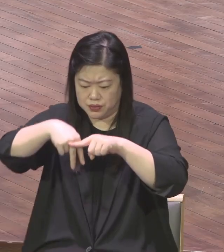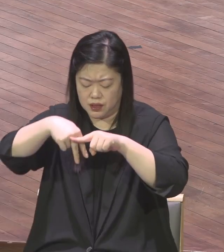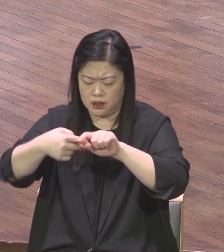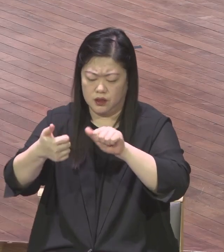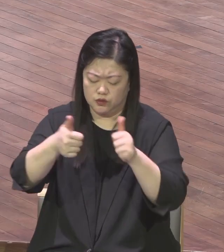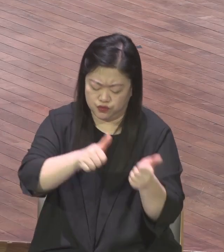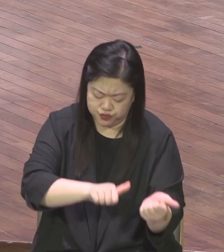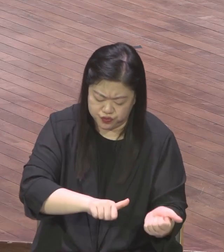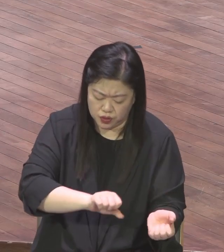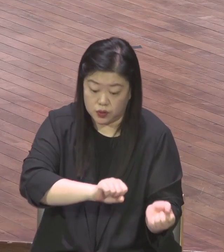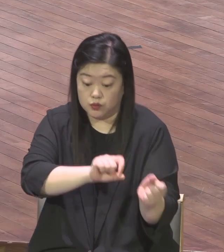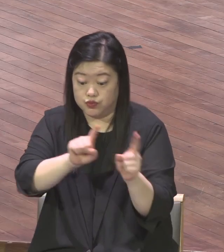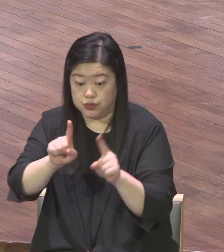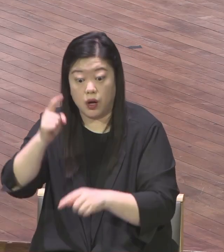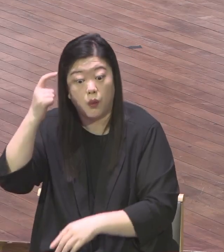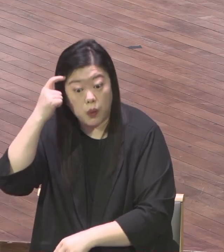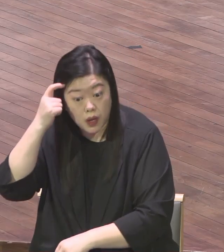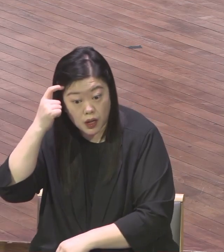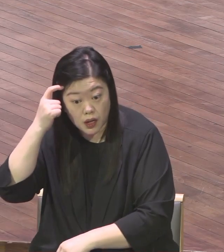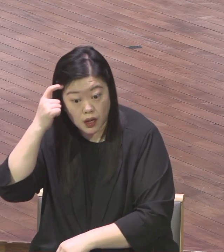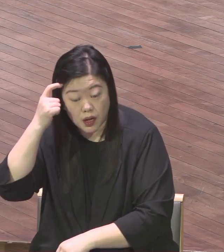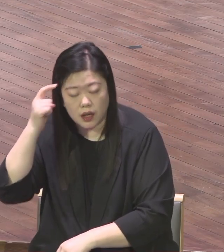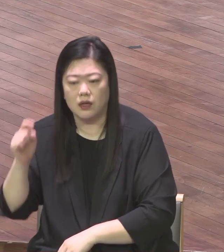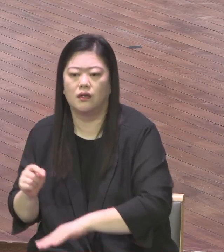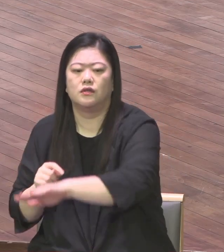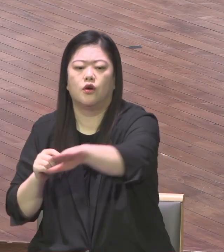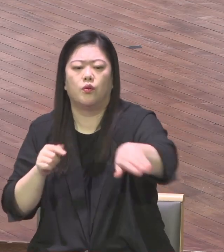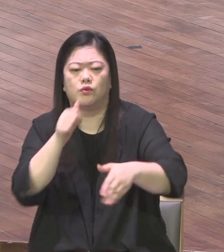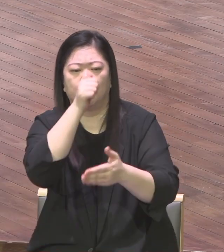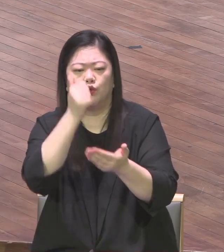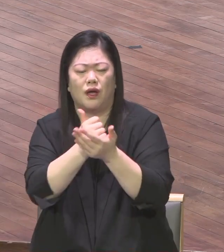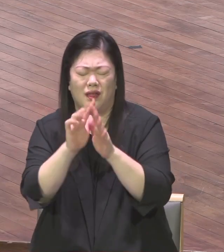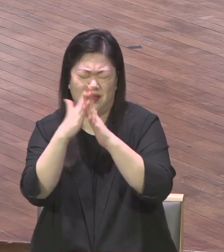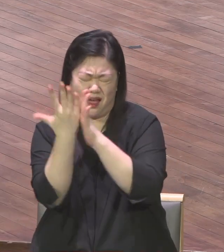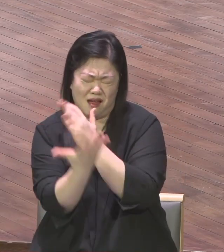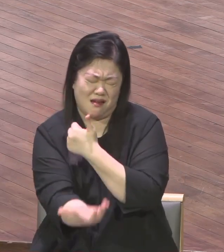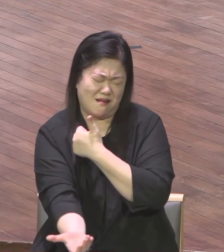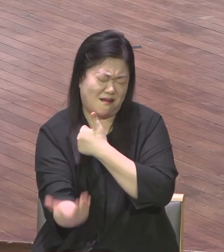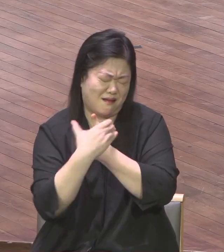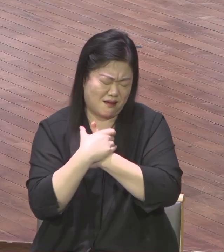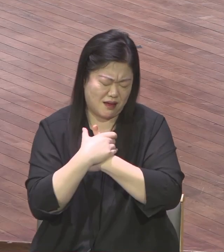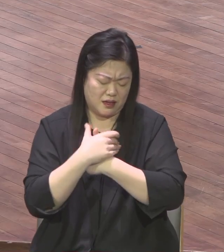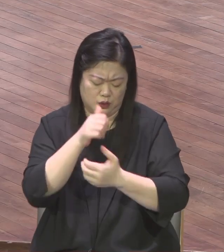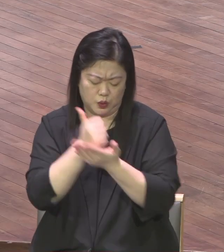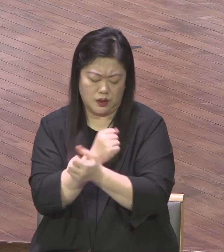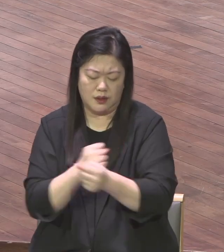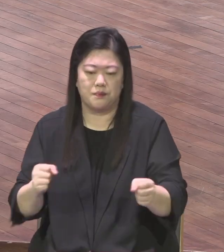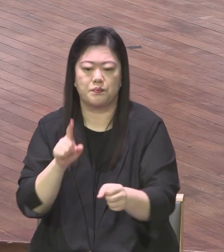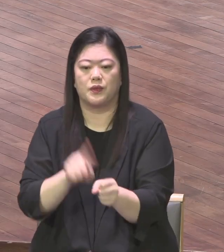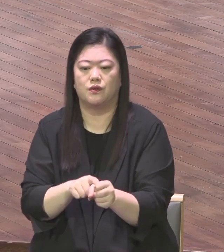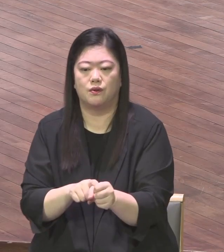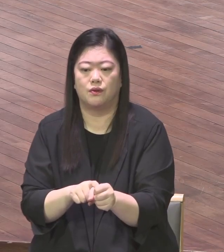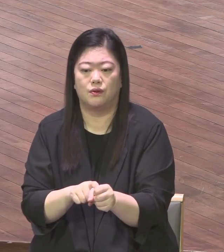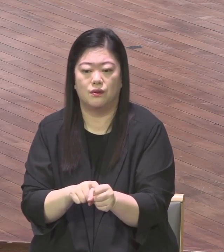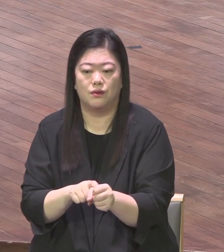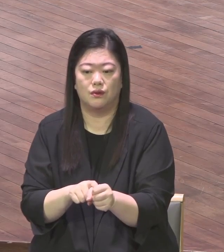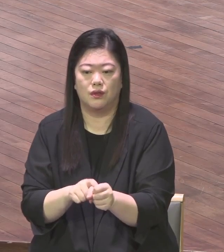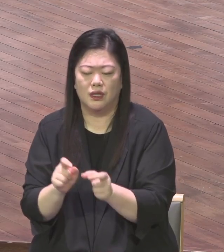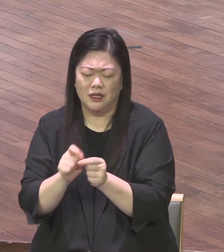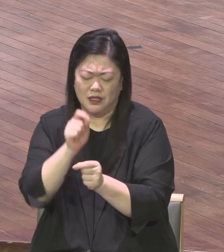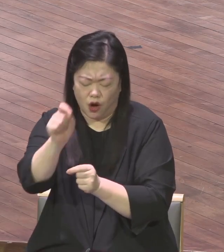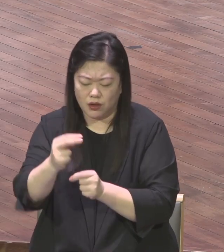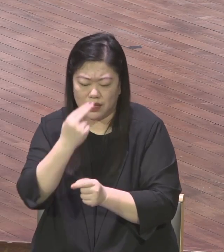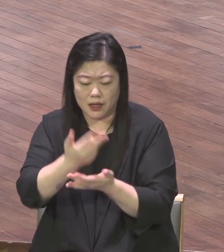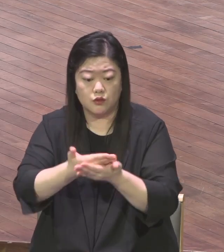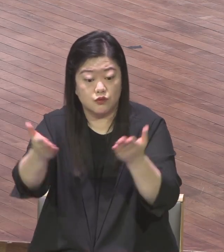해요? 우리에게 우리의 죄 문제, 원죄, 자범죄 해결해 줘야 되고, 영원한